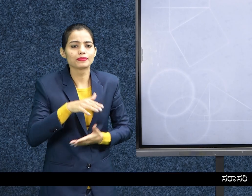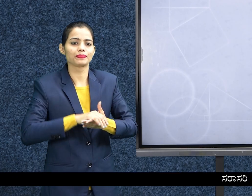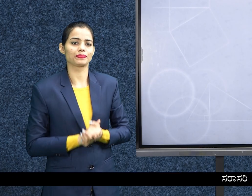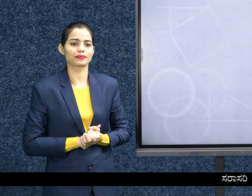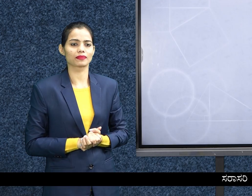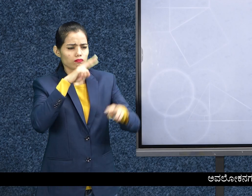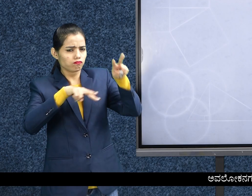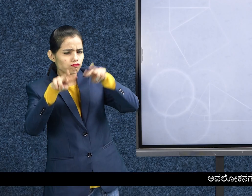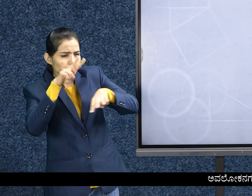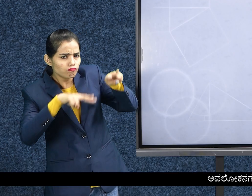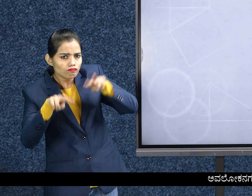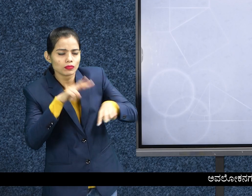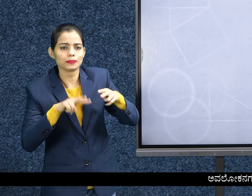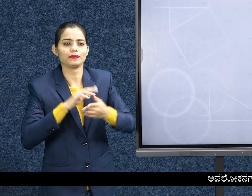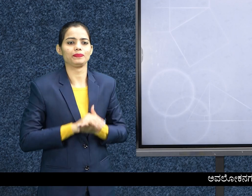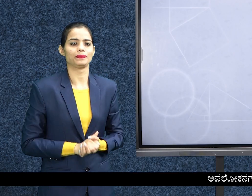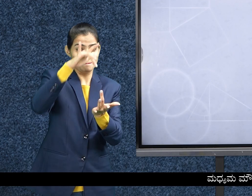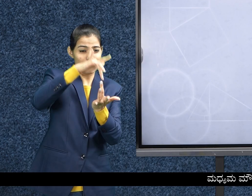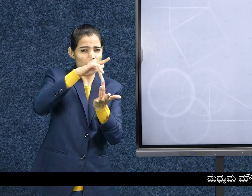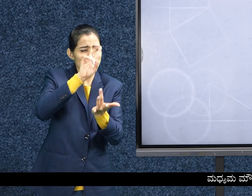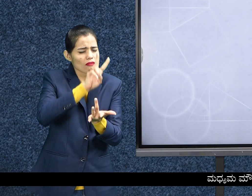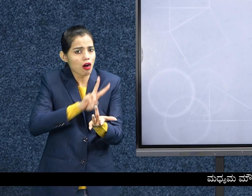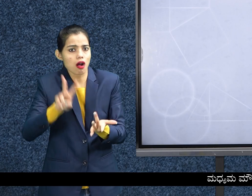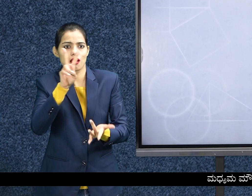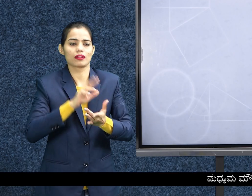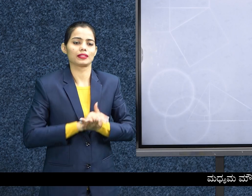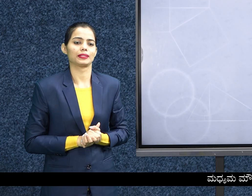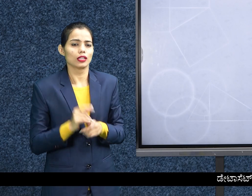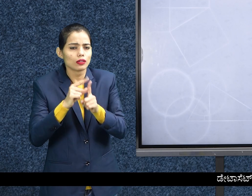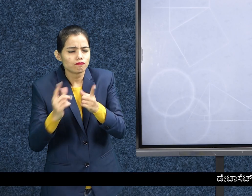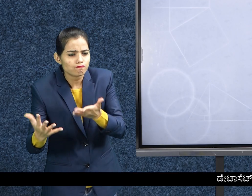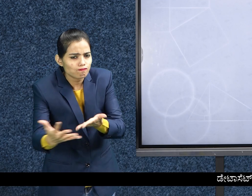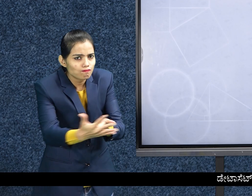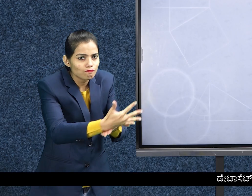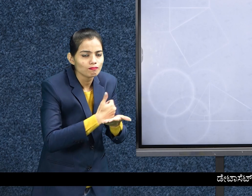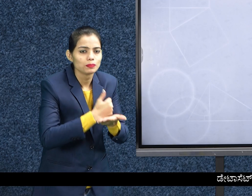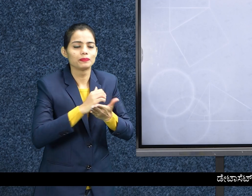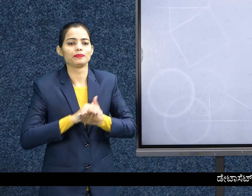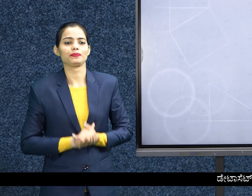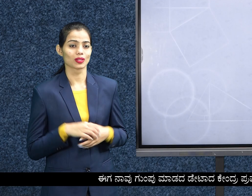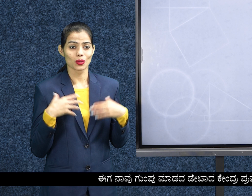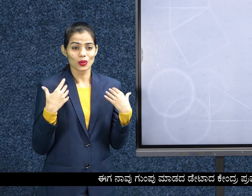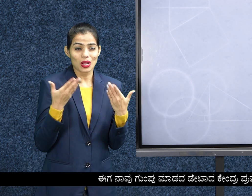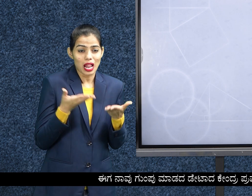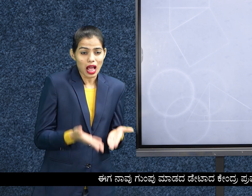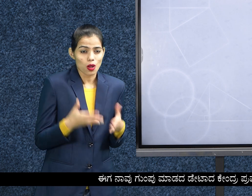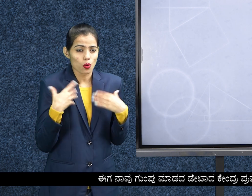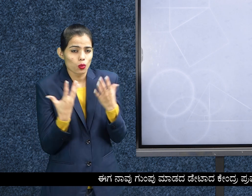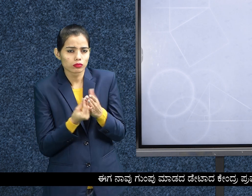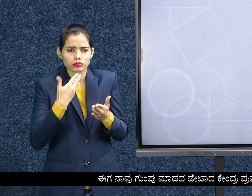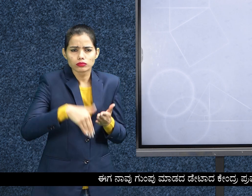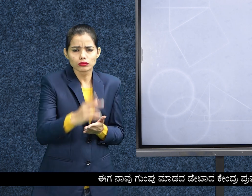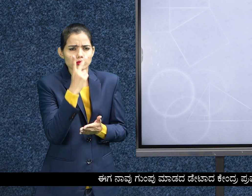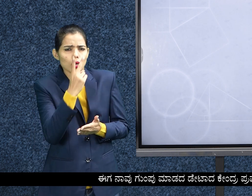ಸರಾಸರಿ, ಅವಲೋಕನಗಳು, ಮಧ್ಯಮ ಮೌಲ್ಯ. ಡೇಟಾ ಸೆಟ್. ಈಗ ನಾವು ಗುಂಪು